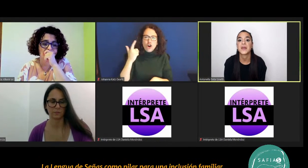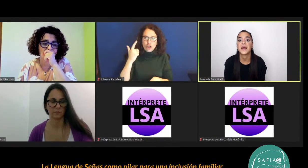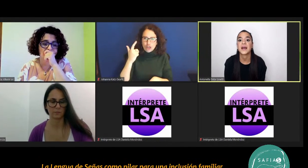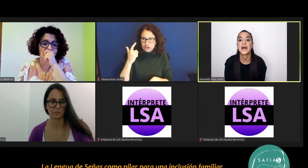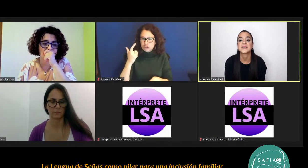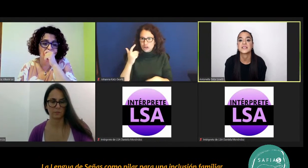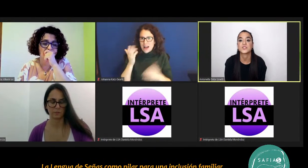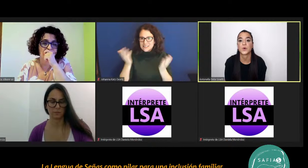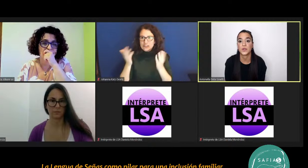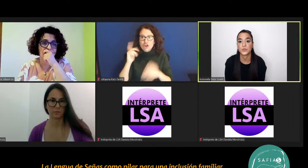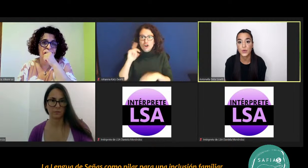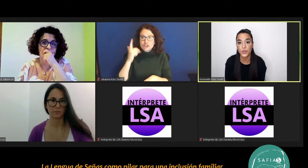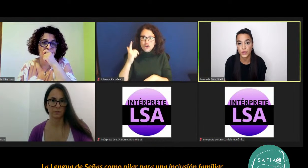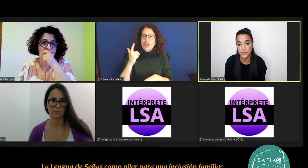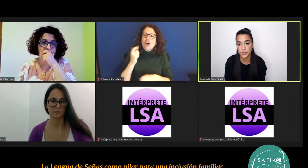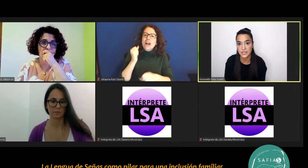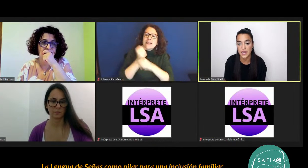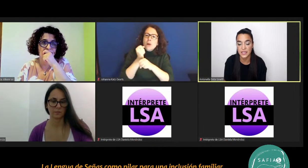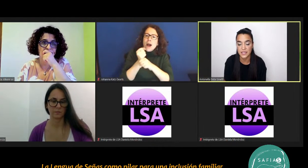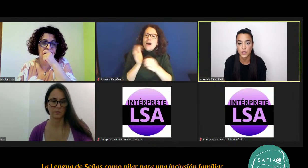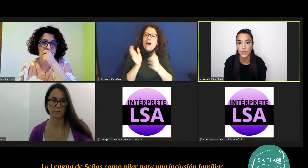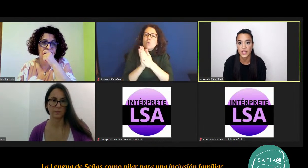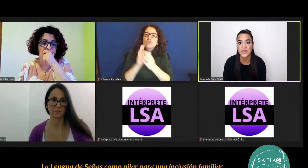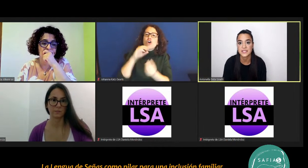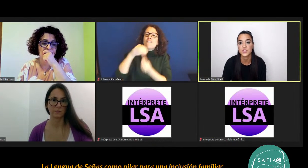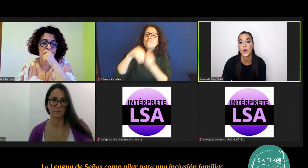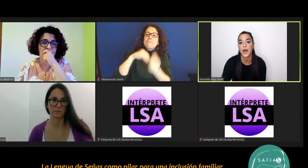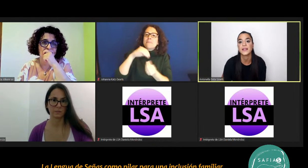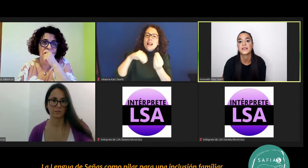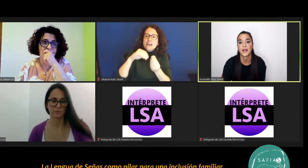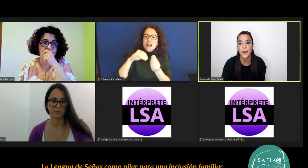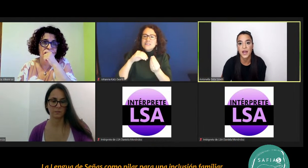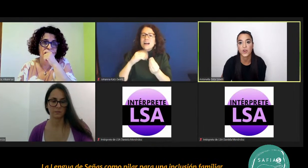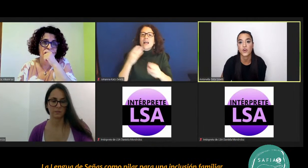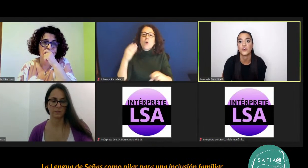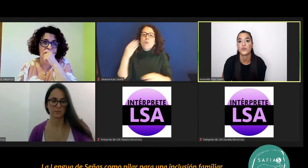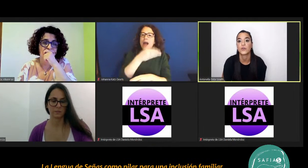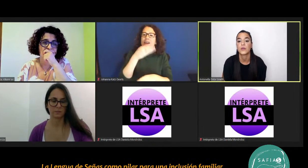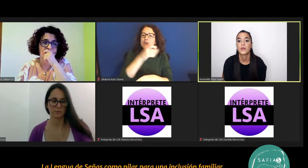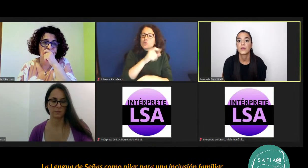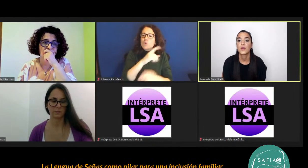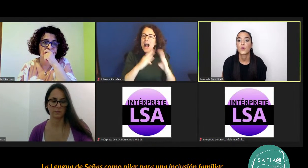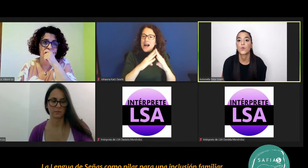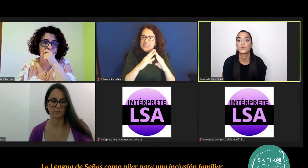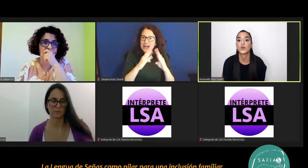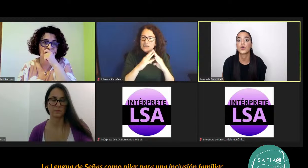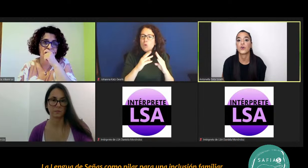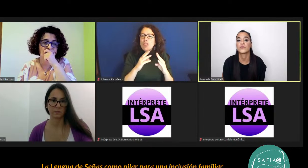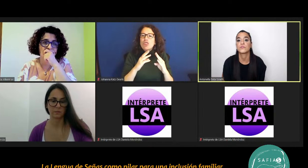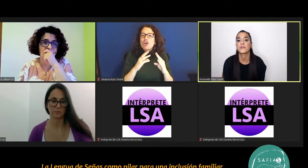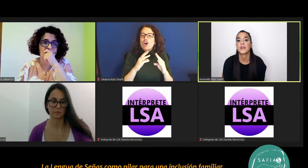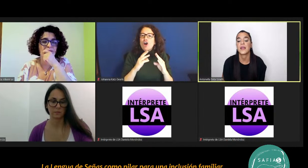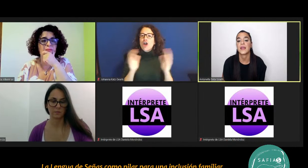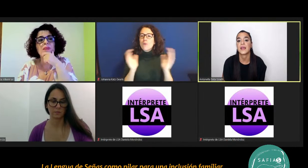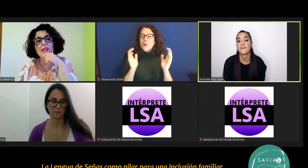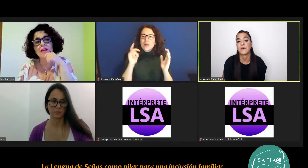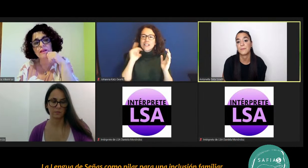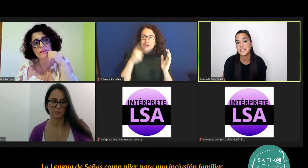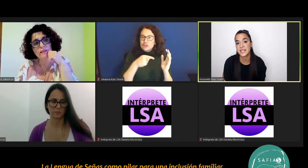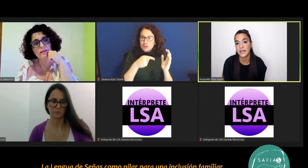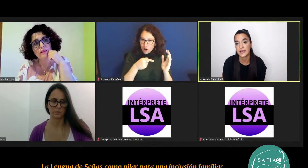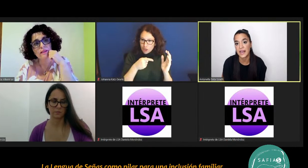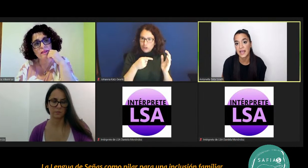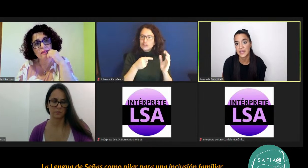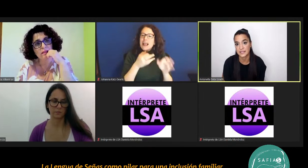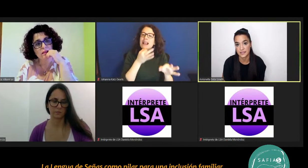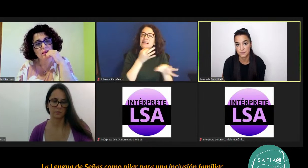hay acceso a los sordos, el sordo tiene acceso al trabajo junto con las